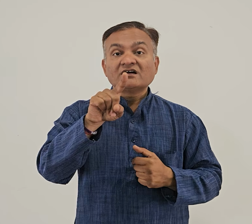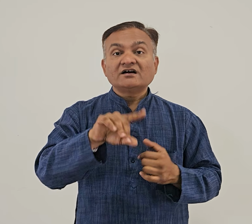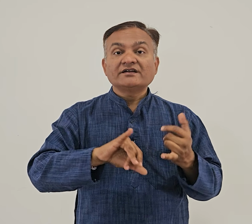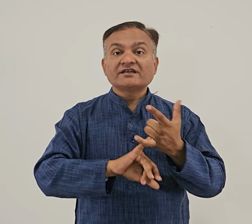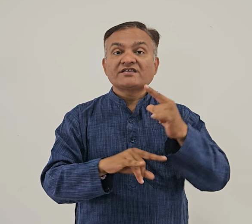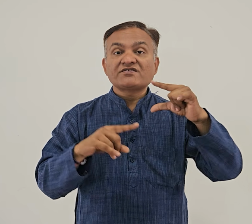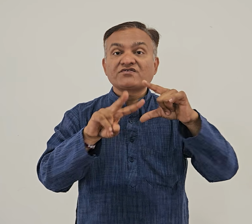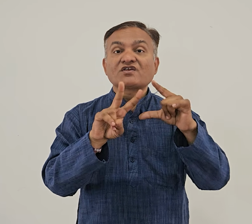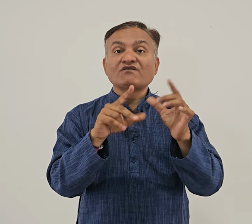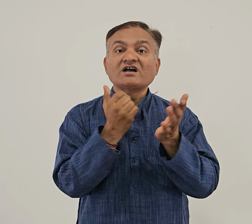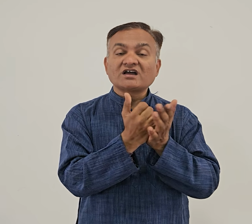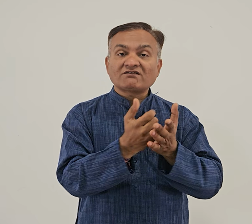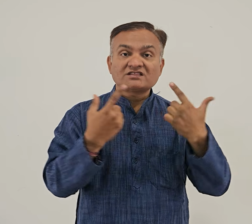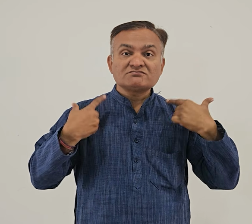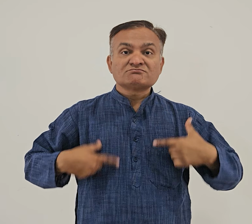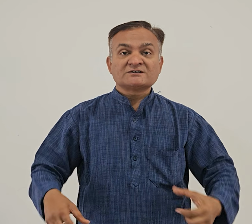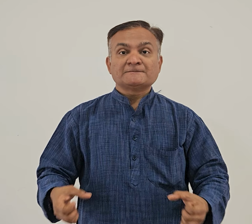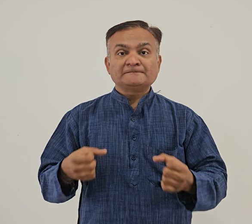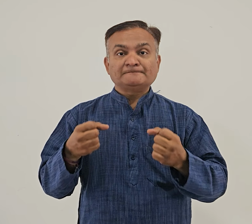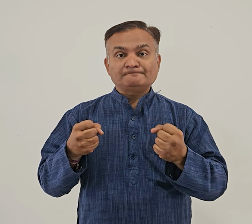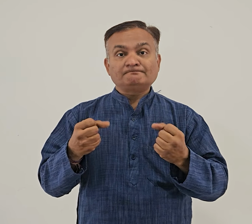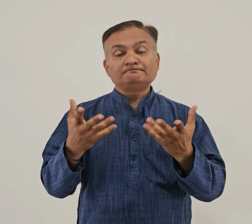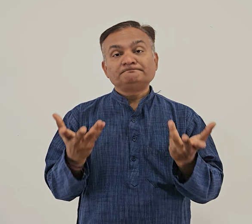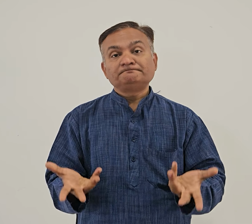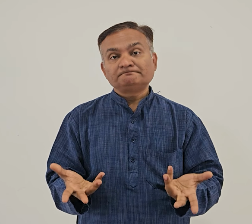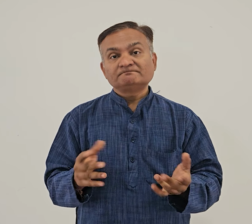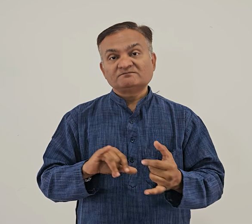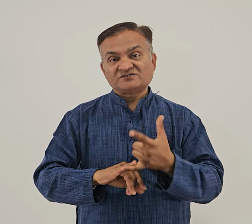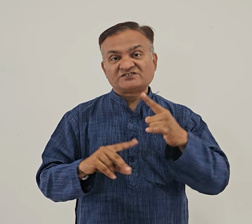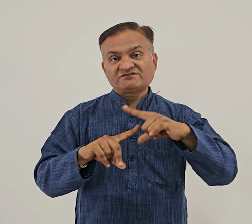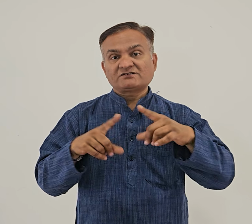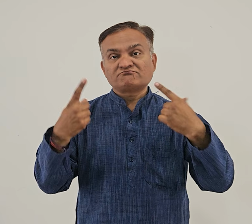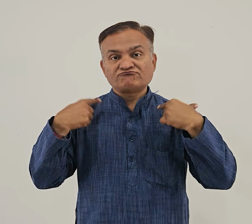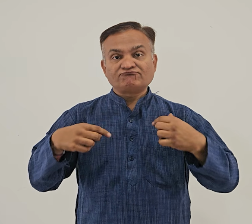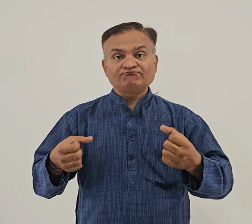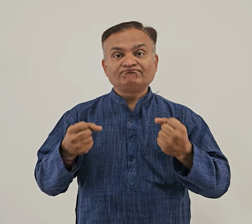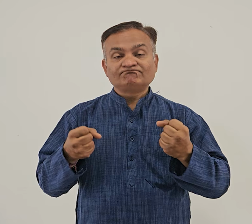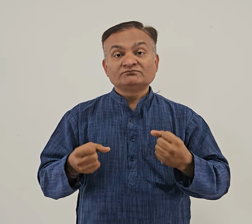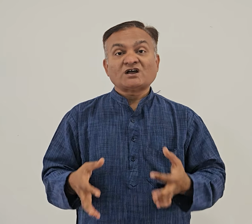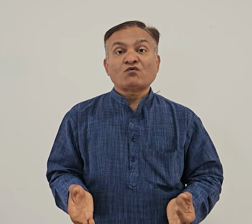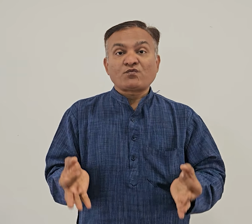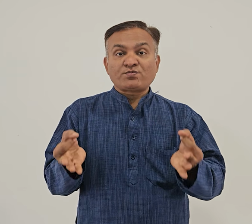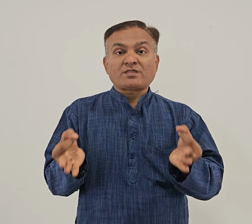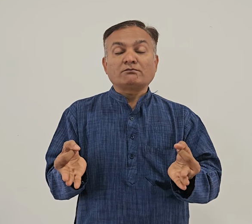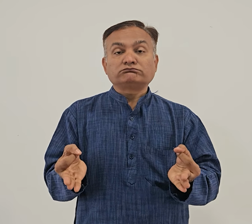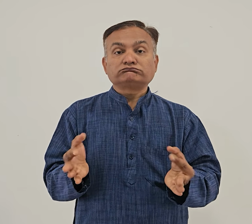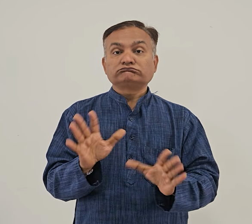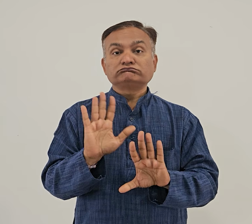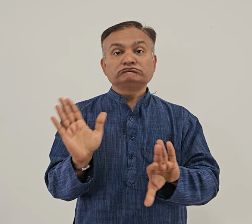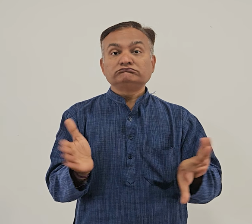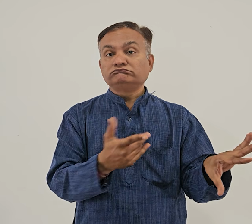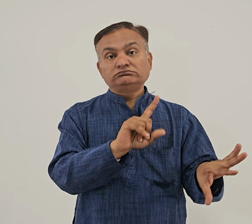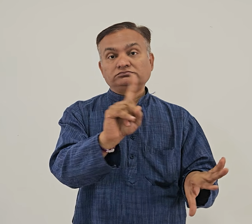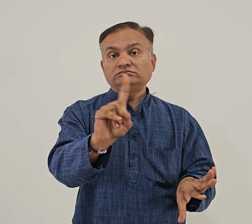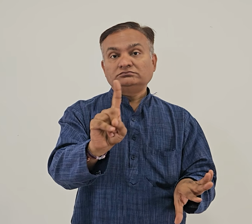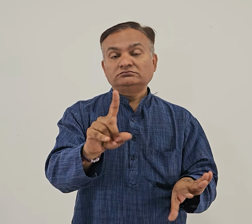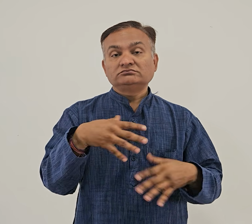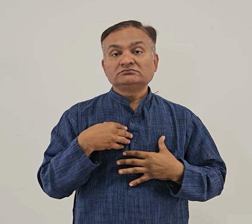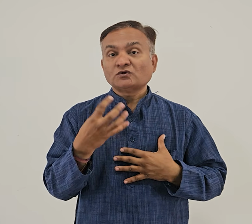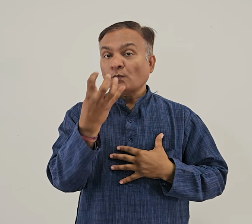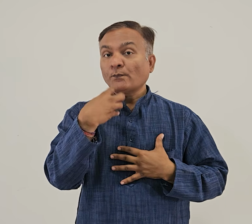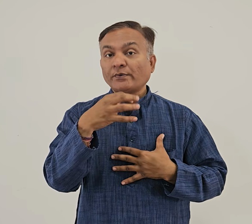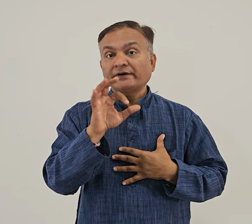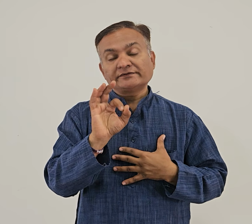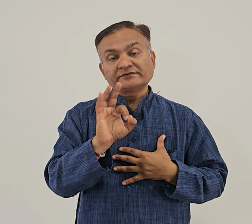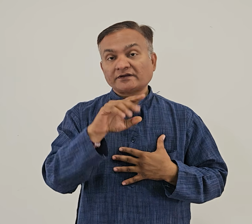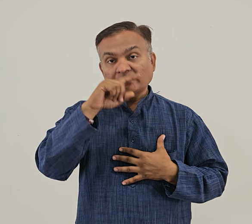પણ કસાય છે સેવા કરવા માટે. શું આવી તક ક્યારેય જવા ના દેશો, એનું ફળ ક્યારેય ખરાબ નહીં આવે,